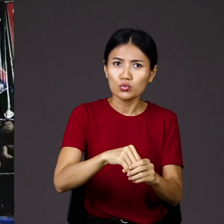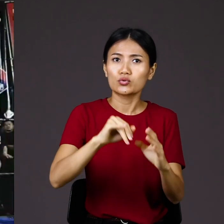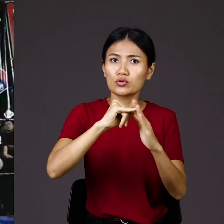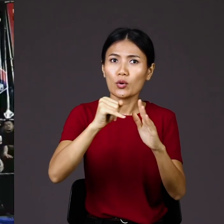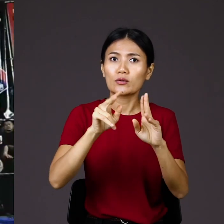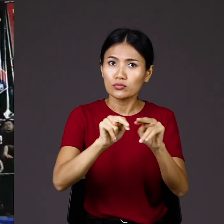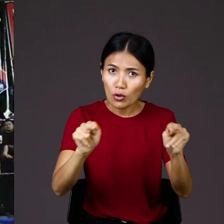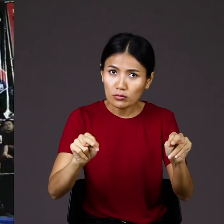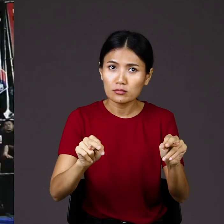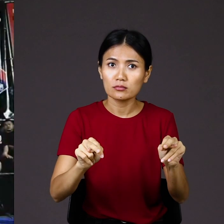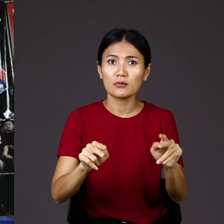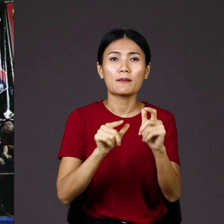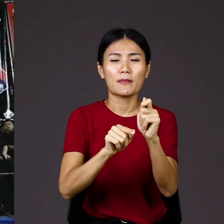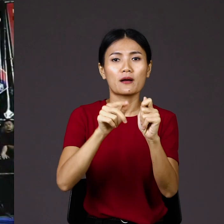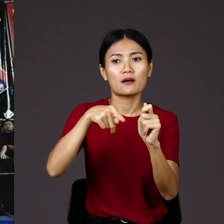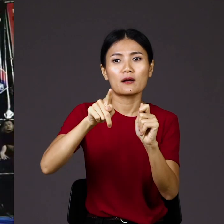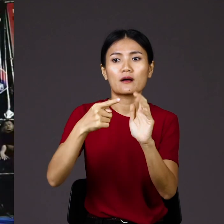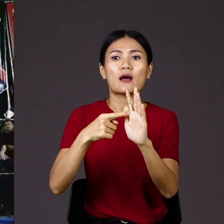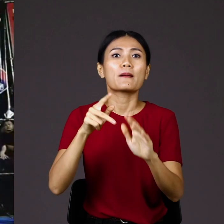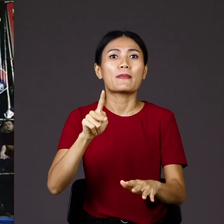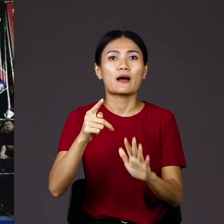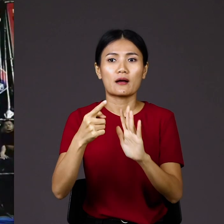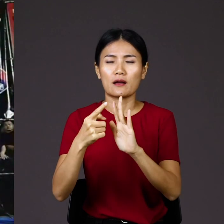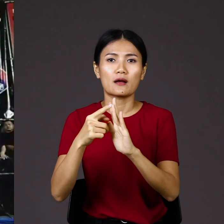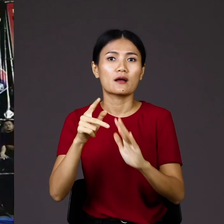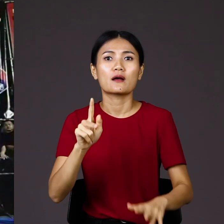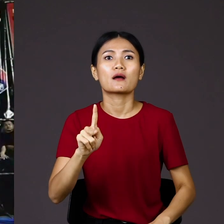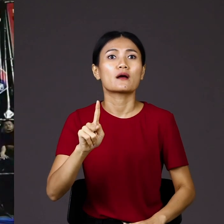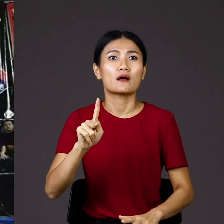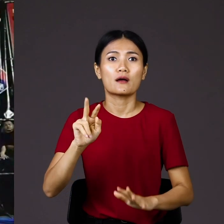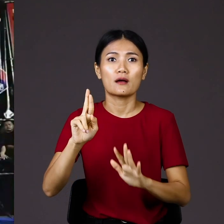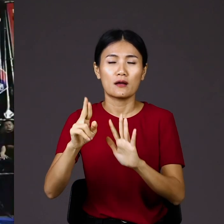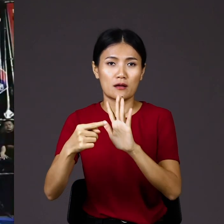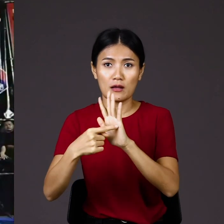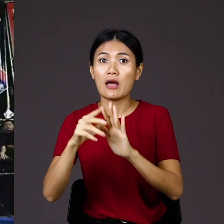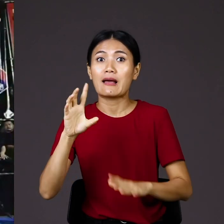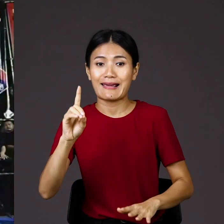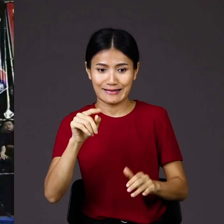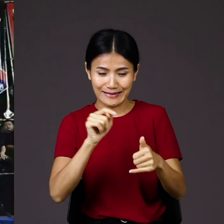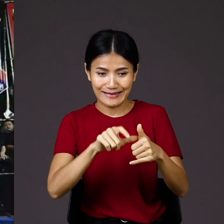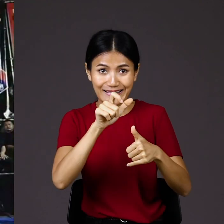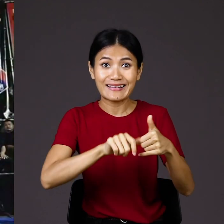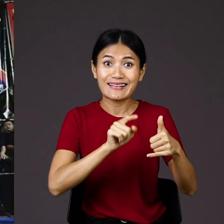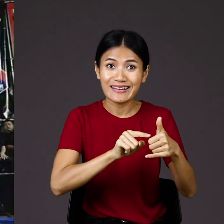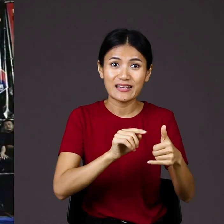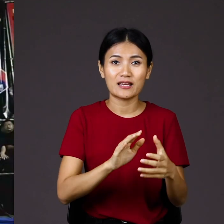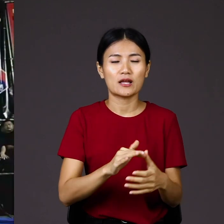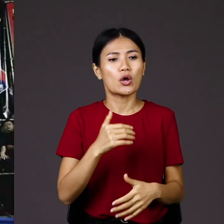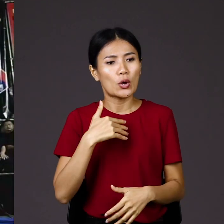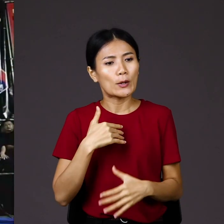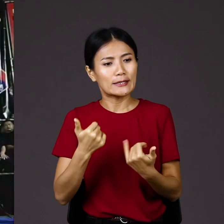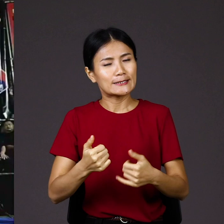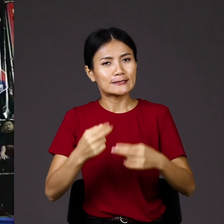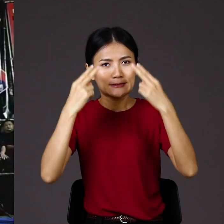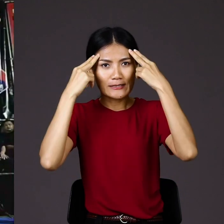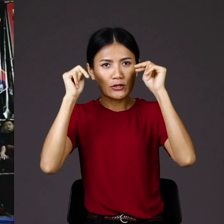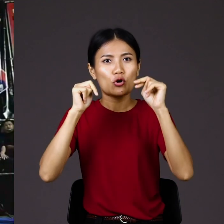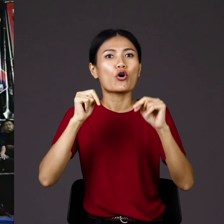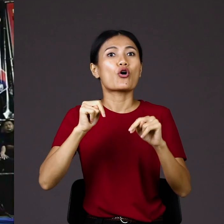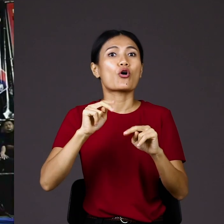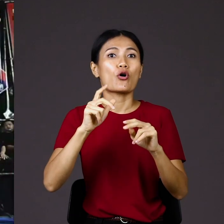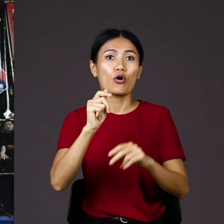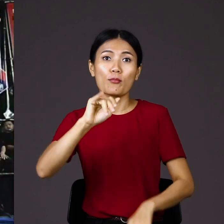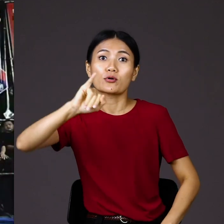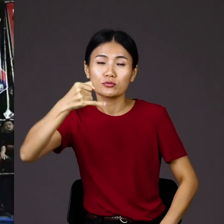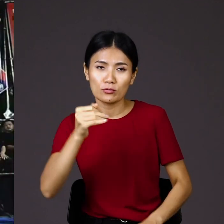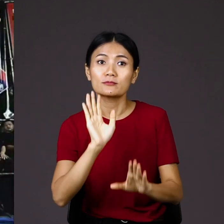าอยู่ที่นี่ที่ปากเกร็ดเขาจึงตัดสินใจออกจากการเมืองระดับชาติเสนอตัวเข้ามา